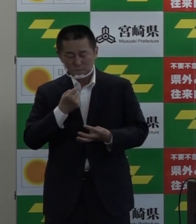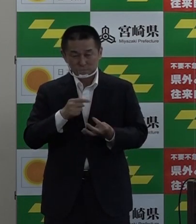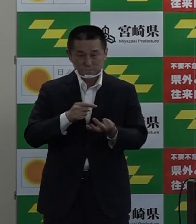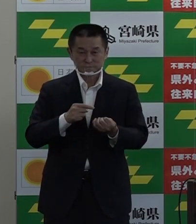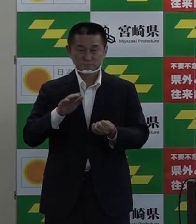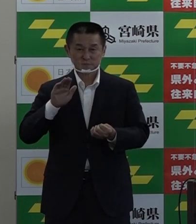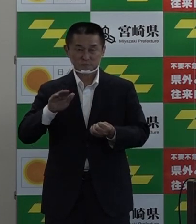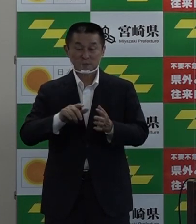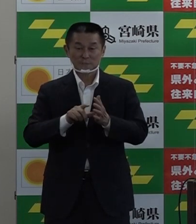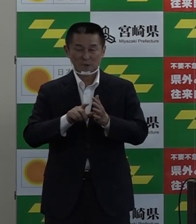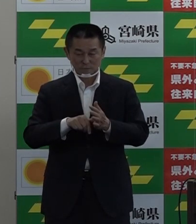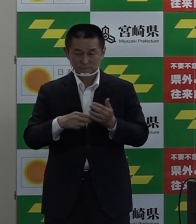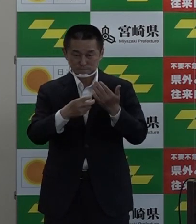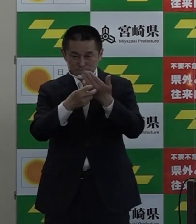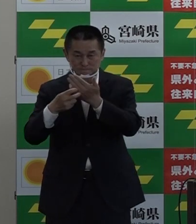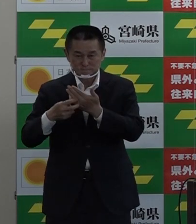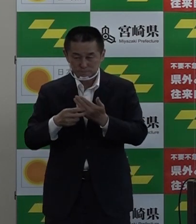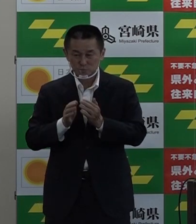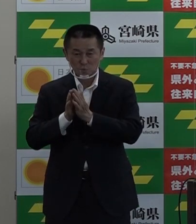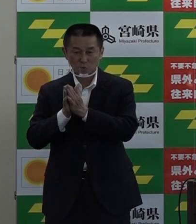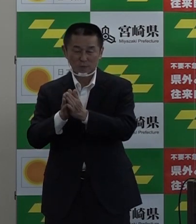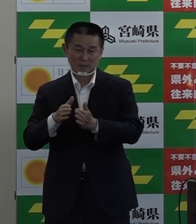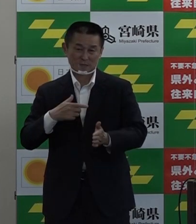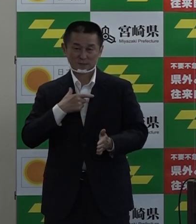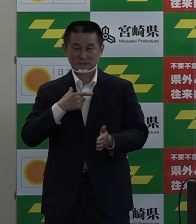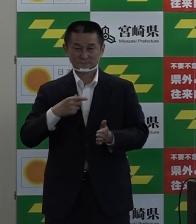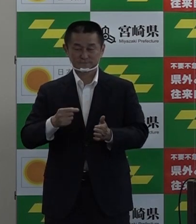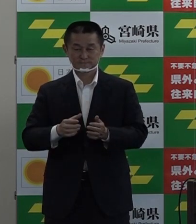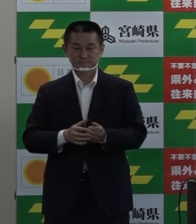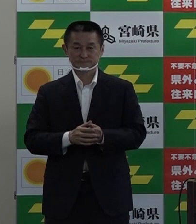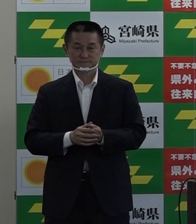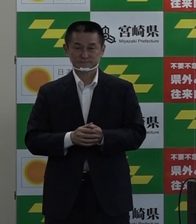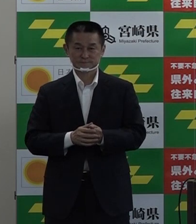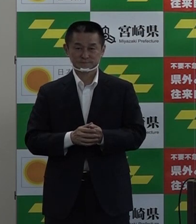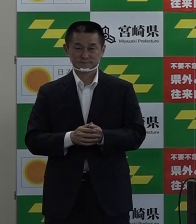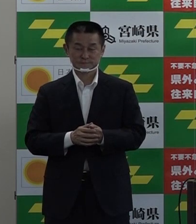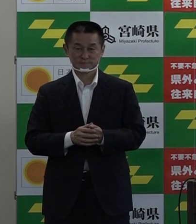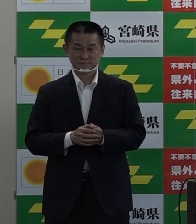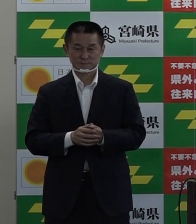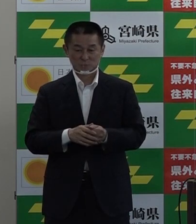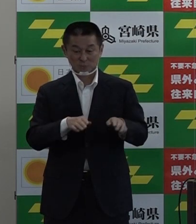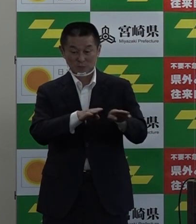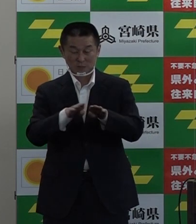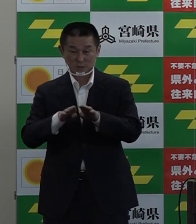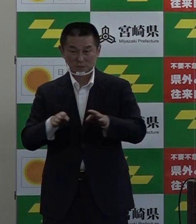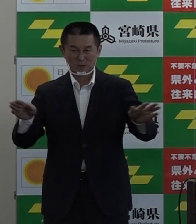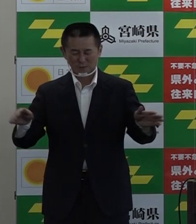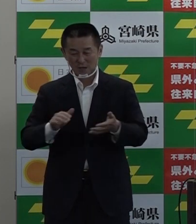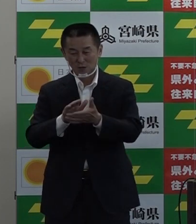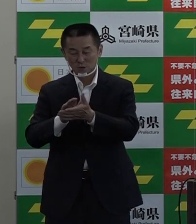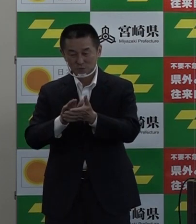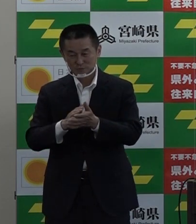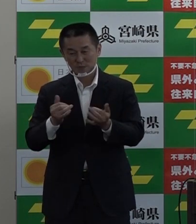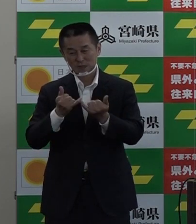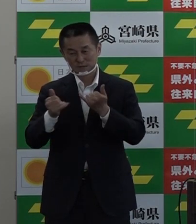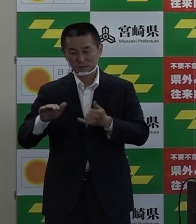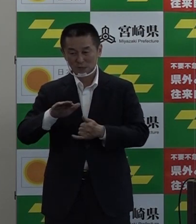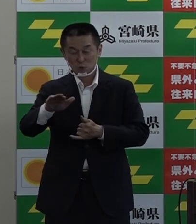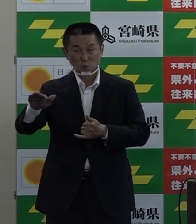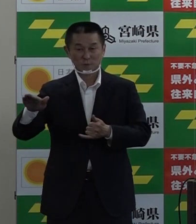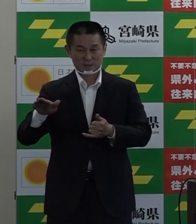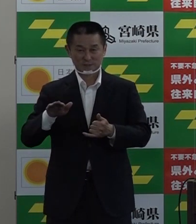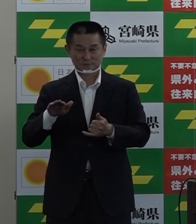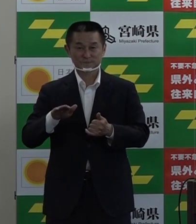に、受診をお願いをしたいと考えております。あとこの大型連休、友人とか親戚の方とか